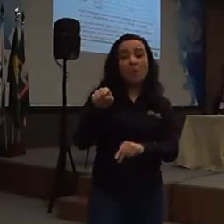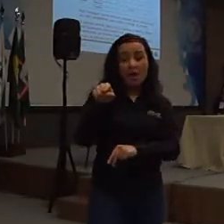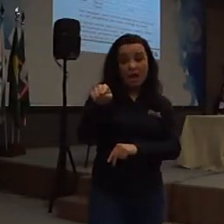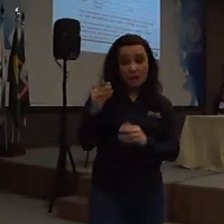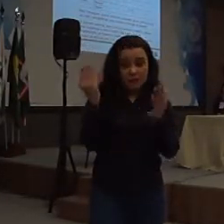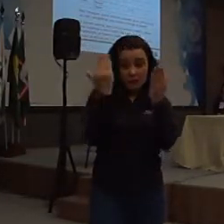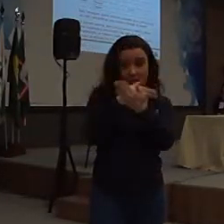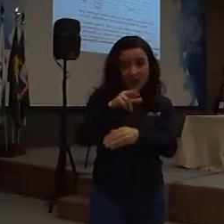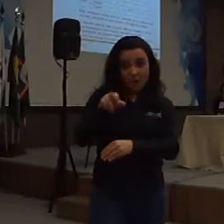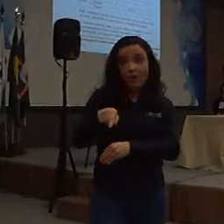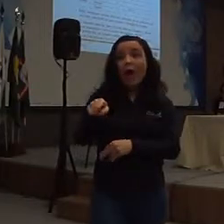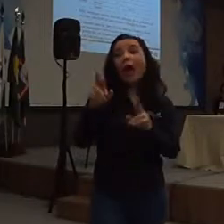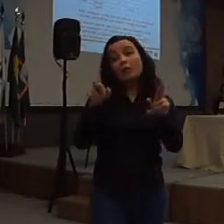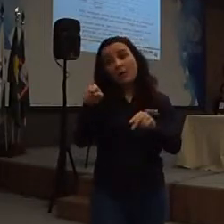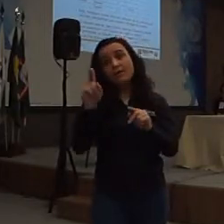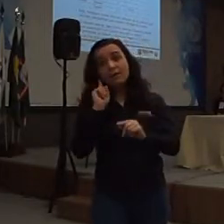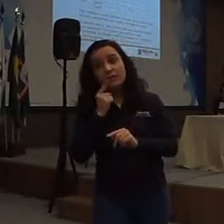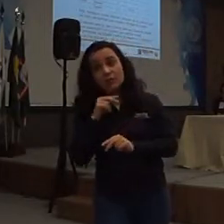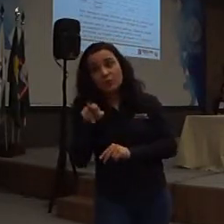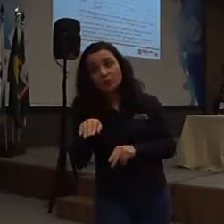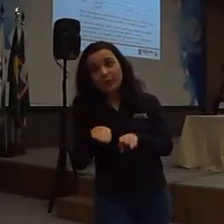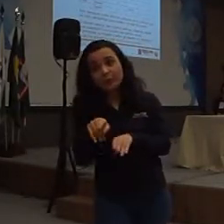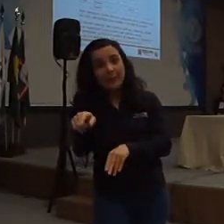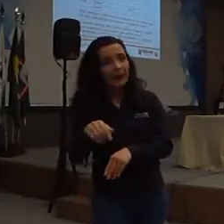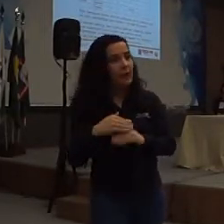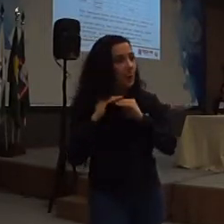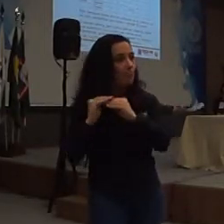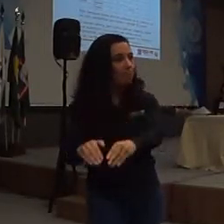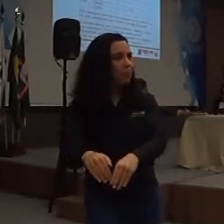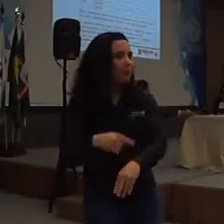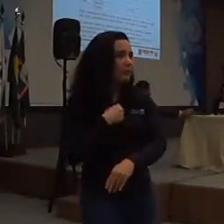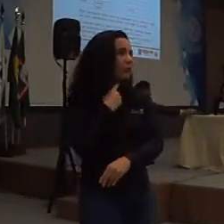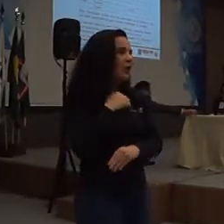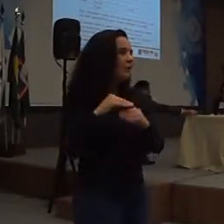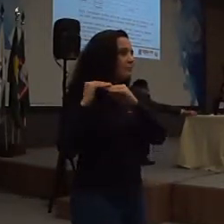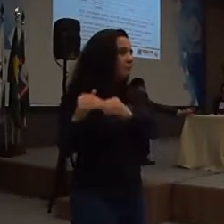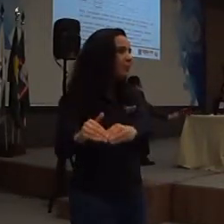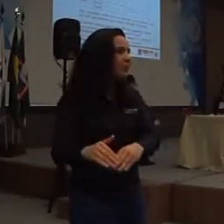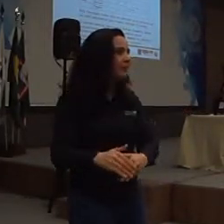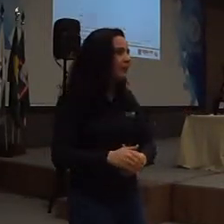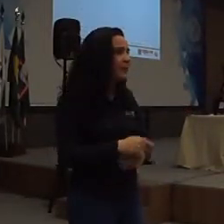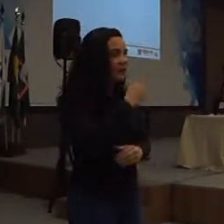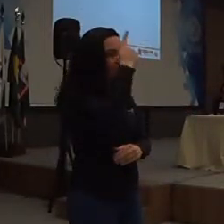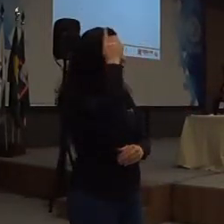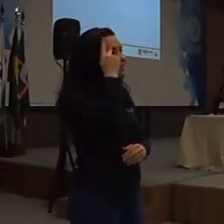te falaram isso. É, pois